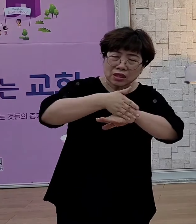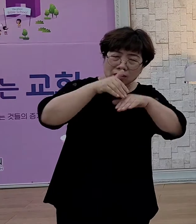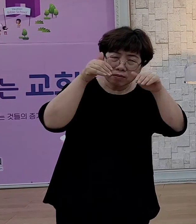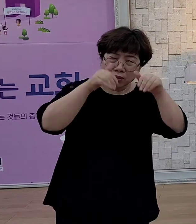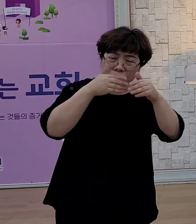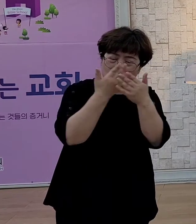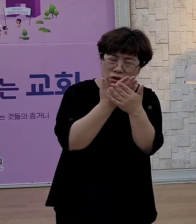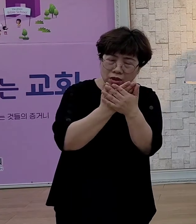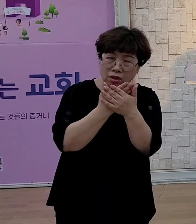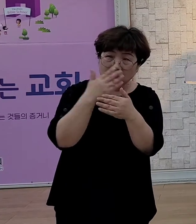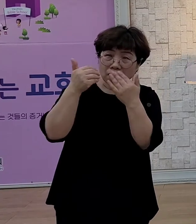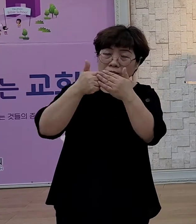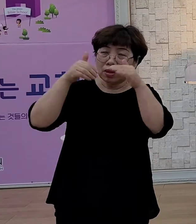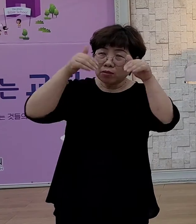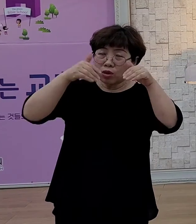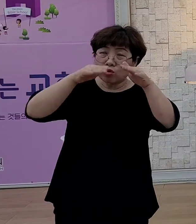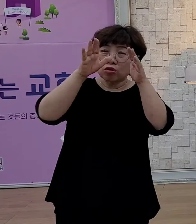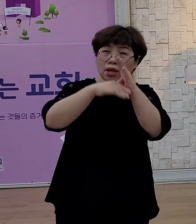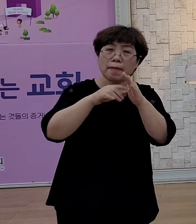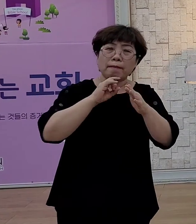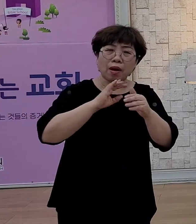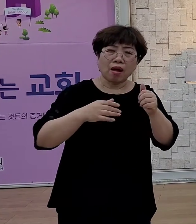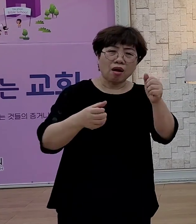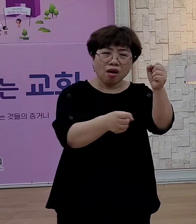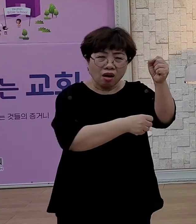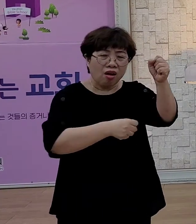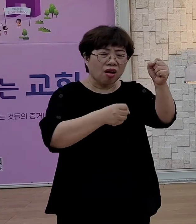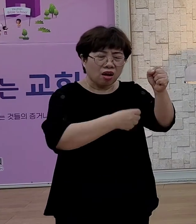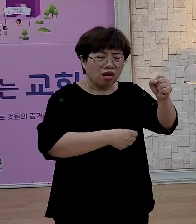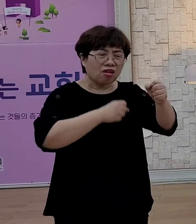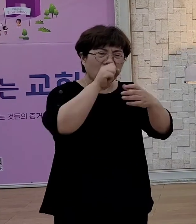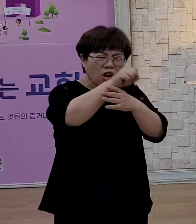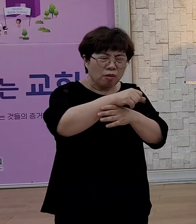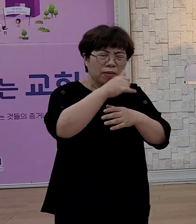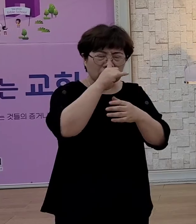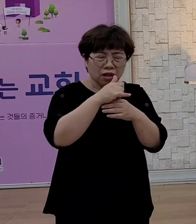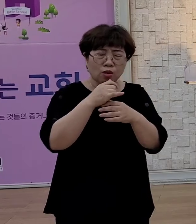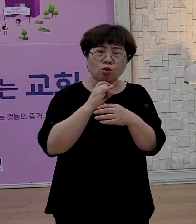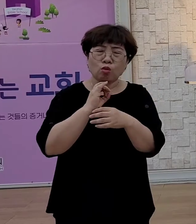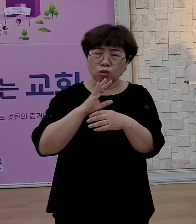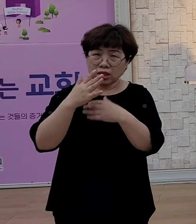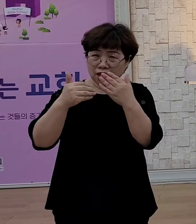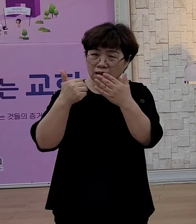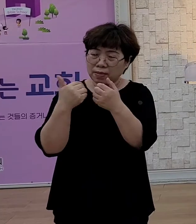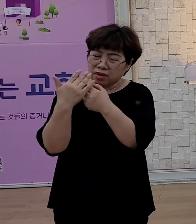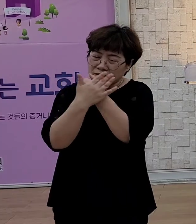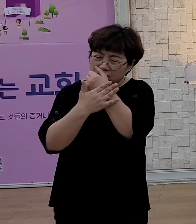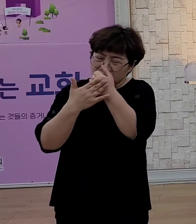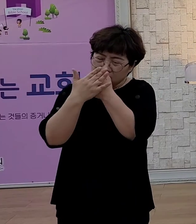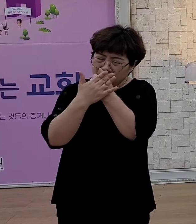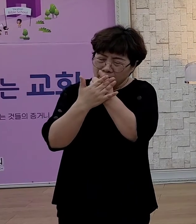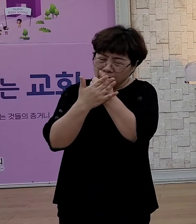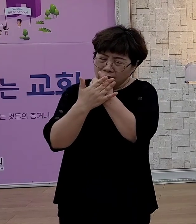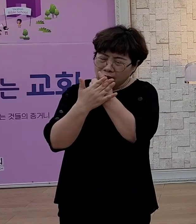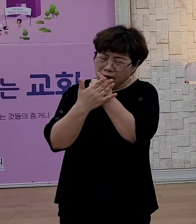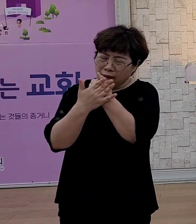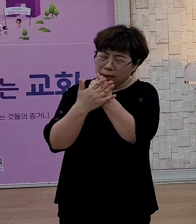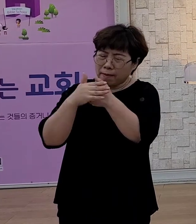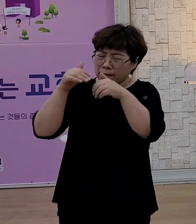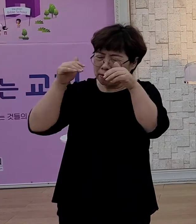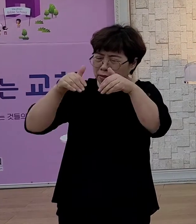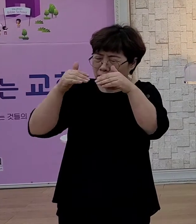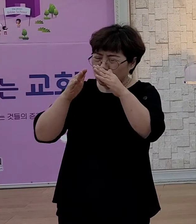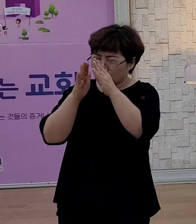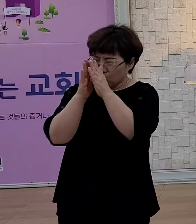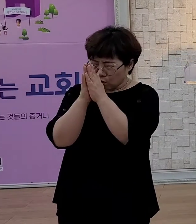비를 주셔야만 우리가 풍성한 수확을 거둘 수 있습니다. 오직 하나님의 은혜를, 비를 구하는 이